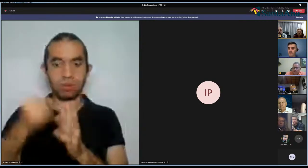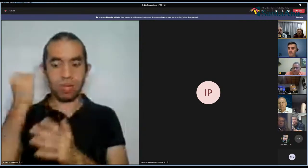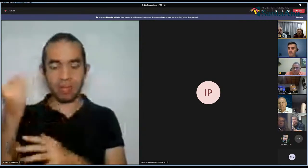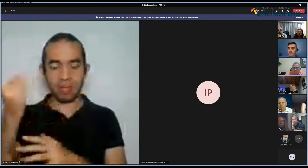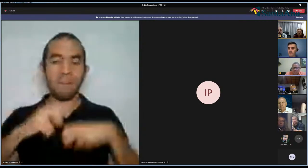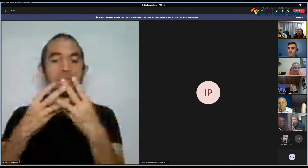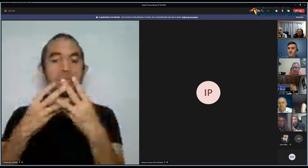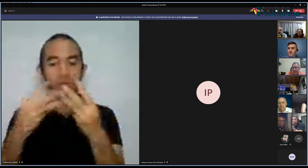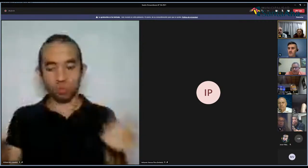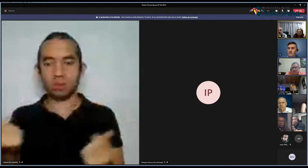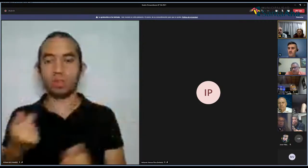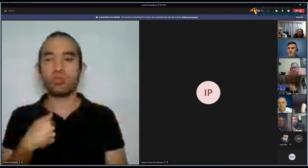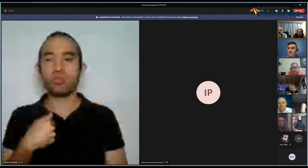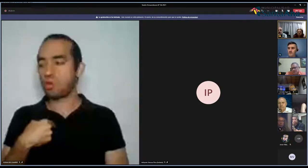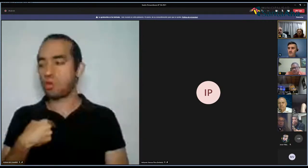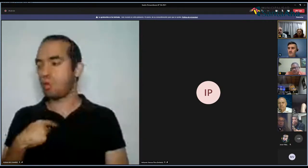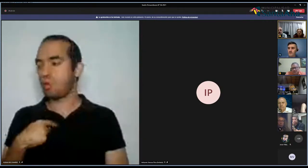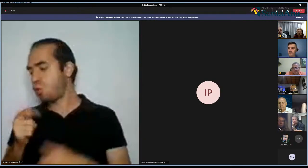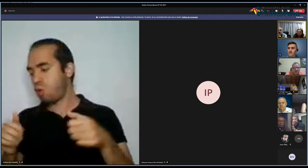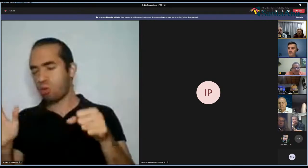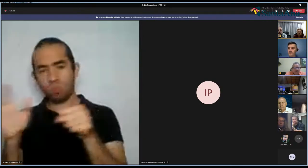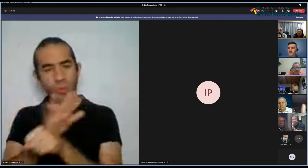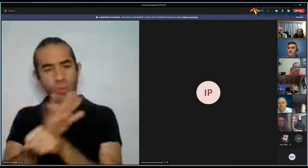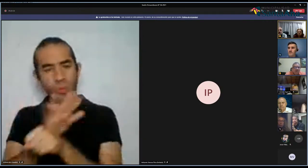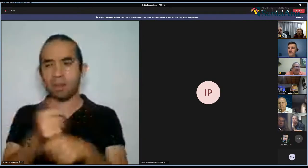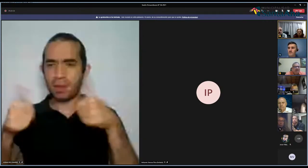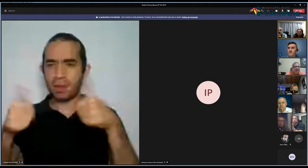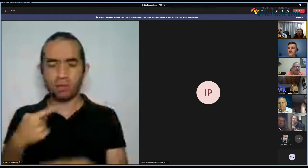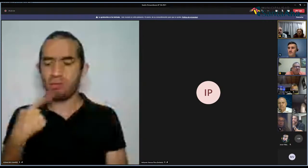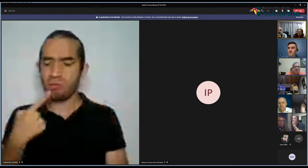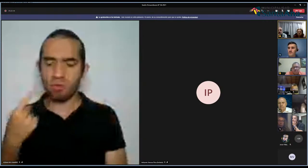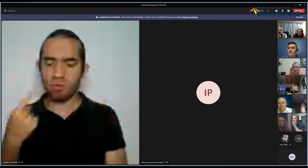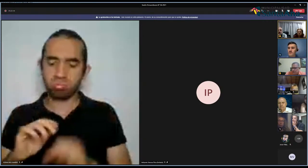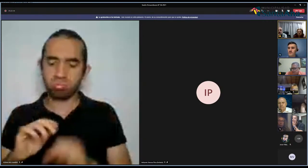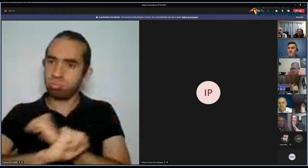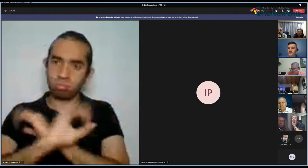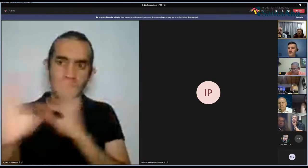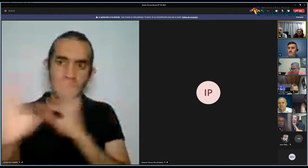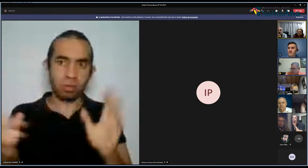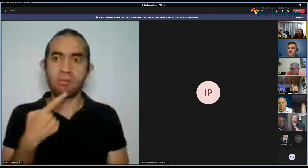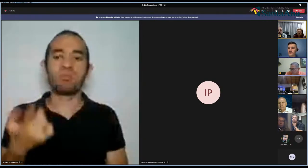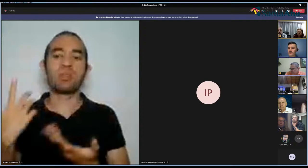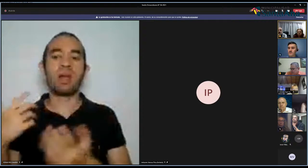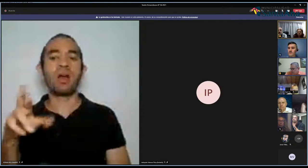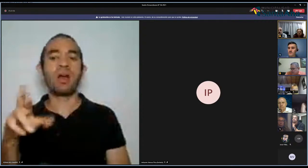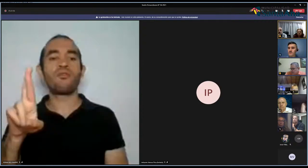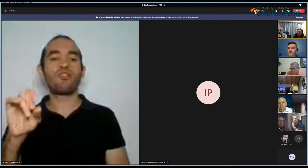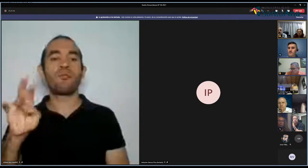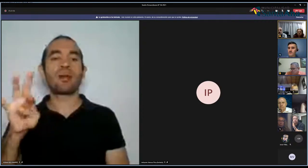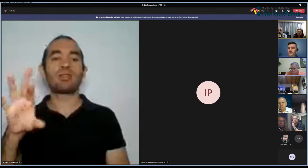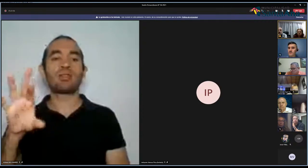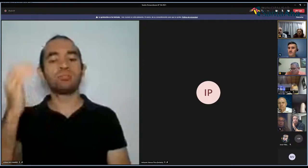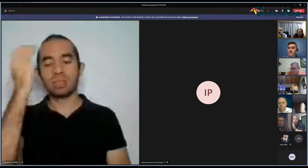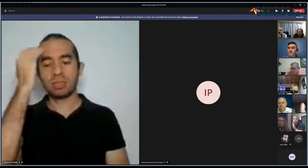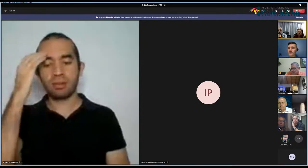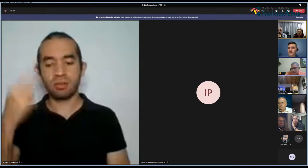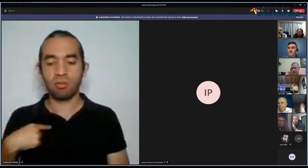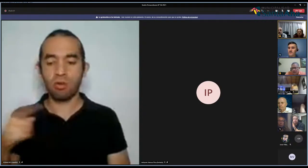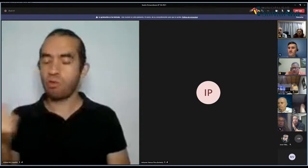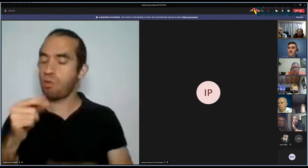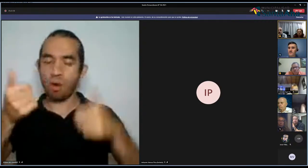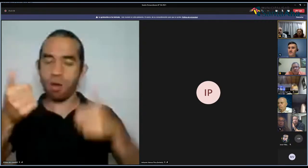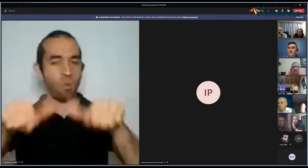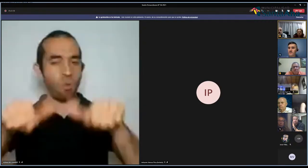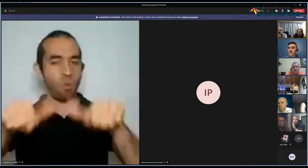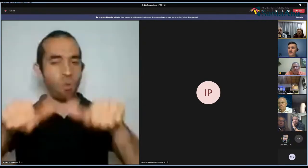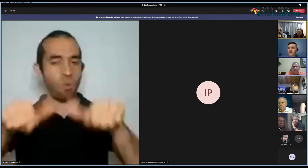yo no estoy totalmente de acuerdo y siempre se los he dicho y soy transparente en esto en el roberto lo sabe yo no estoy de acuerdo en que se haga un